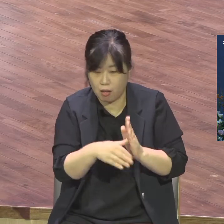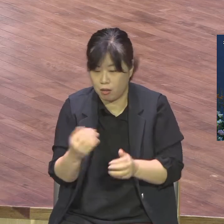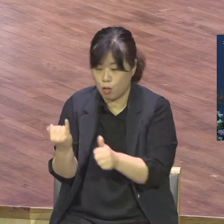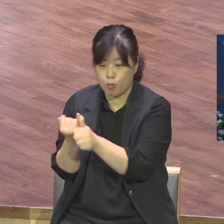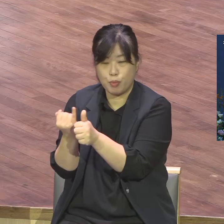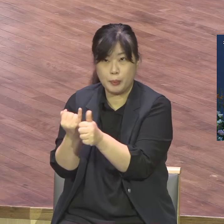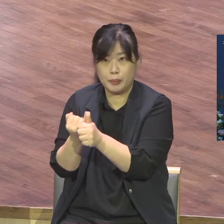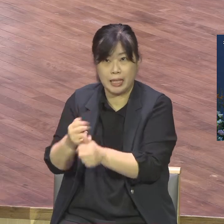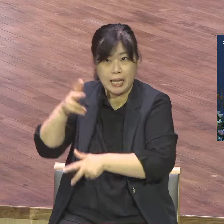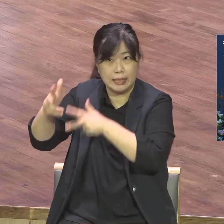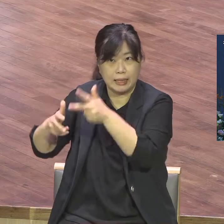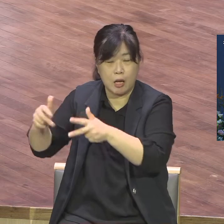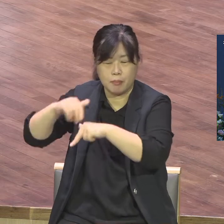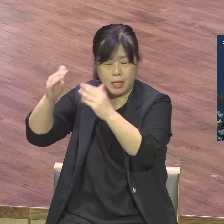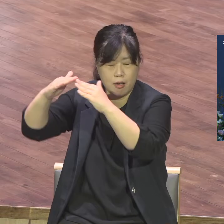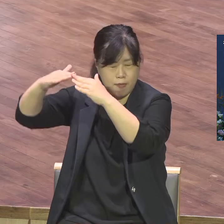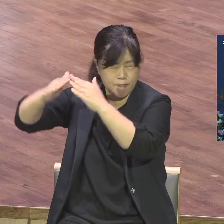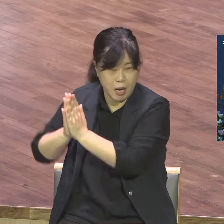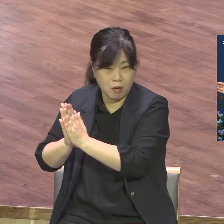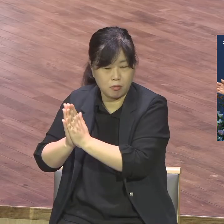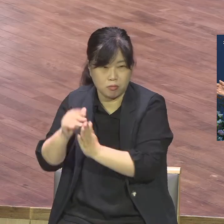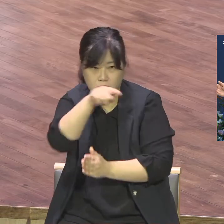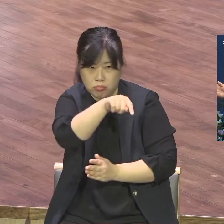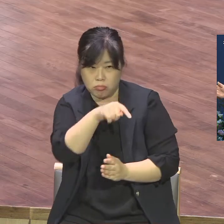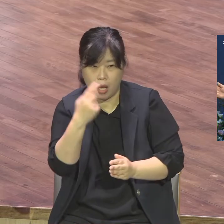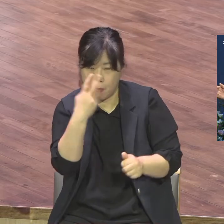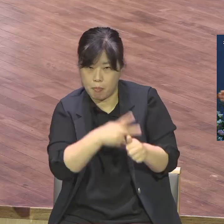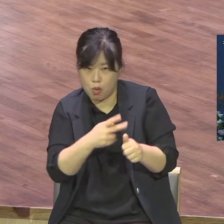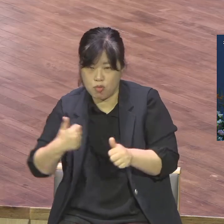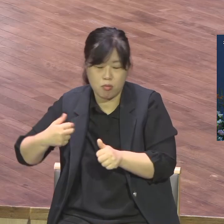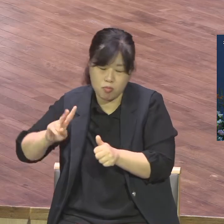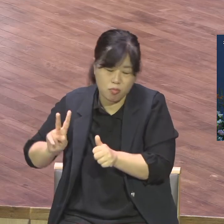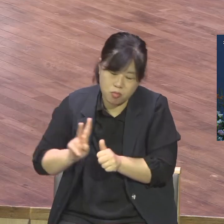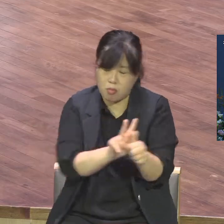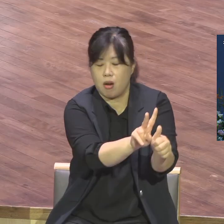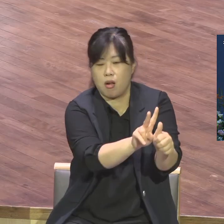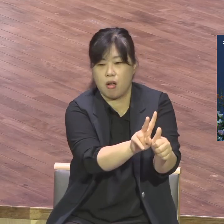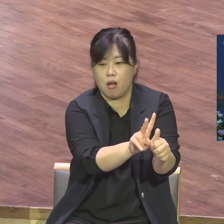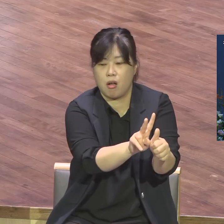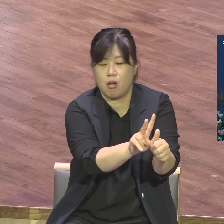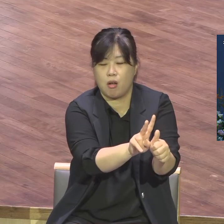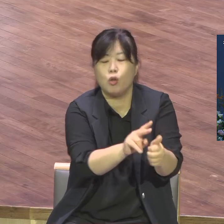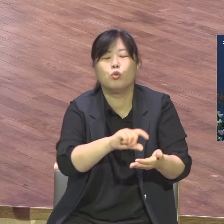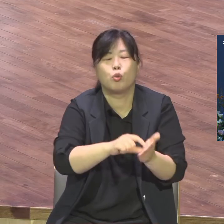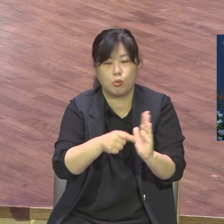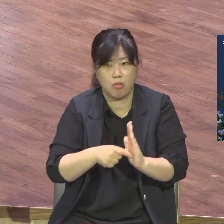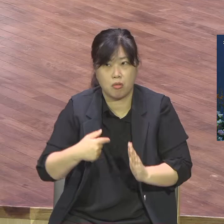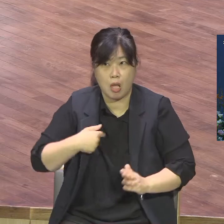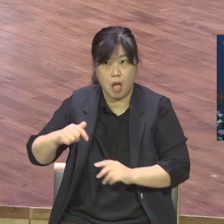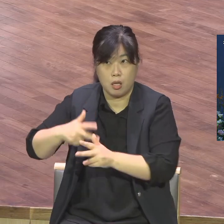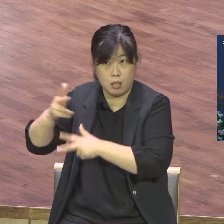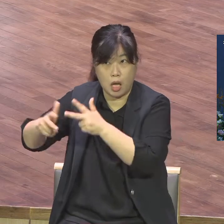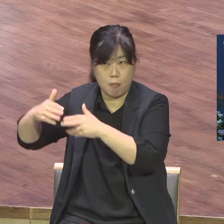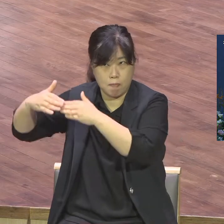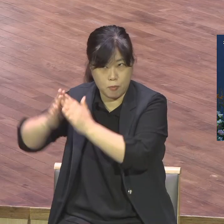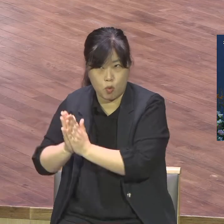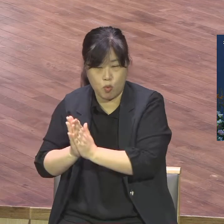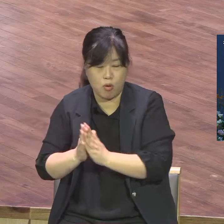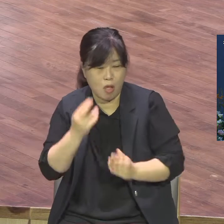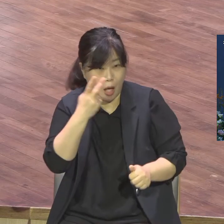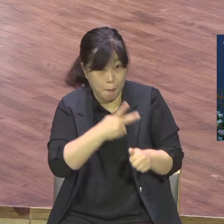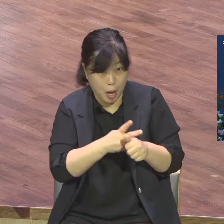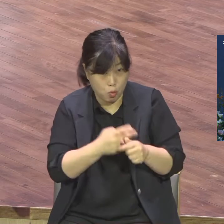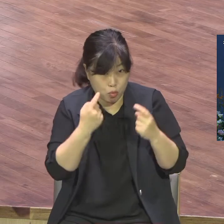걸 다 그렇게 적고 에베소 따라갔어요. 바울 사역을 따라다녀요. 그리고 본문 5절에